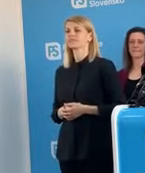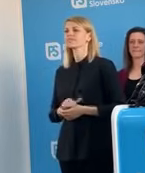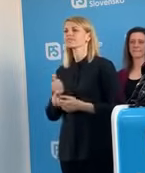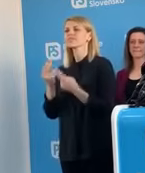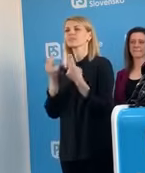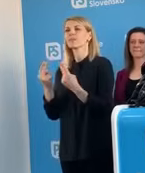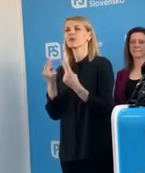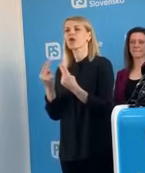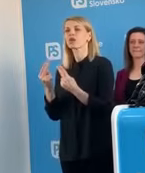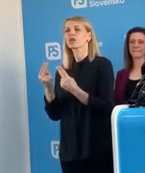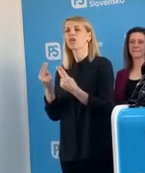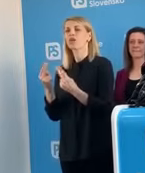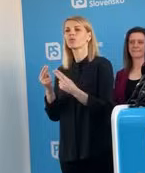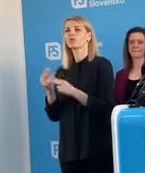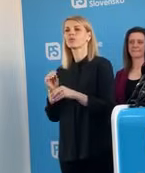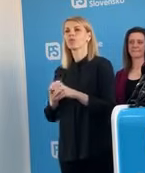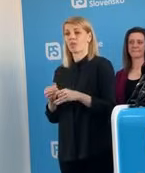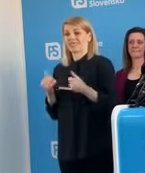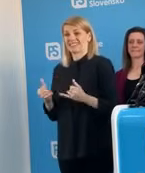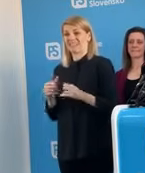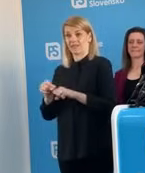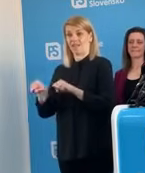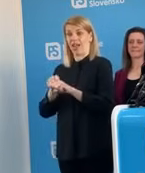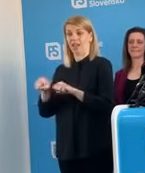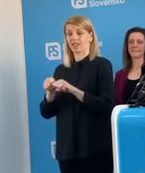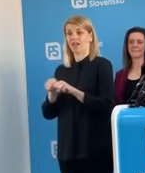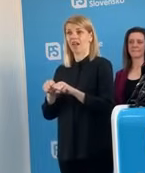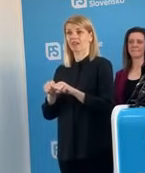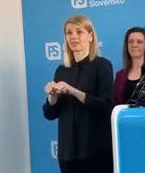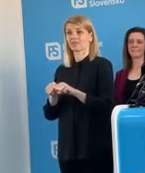Absolútnou prioritou súčasnej vlády,